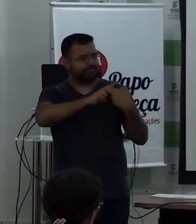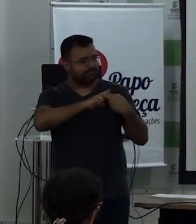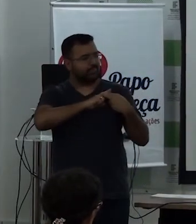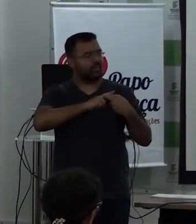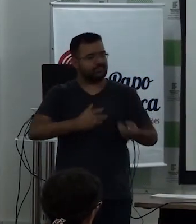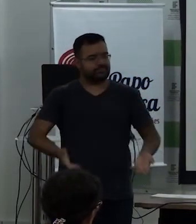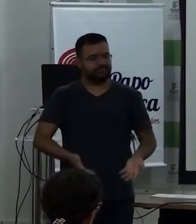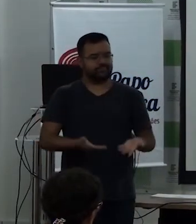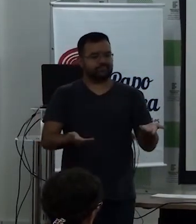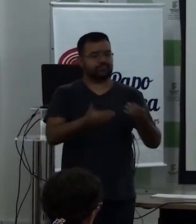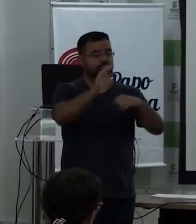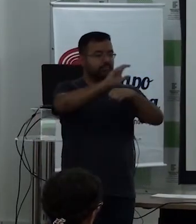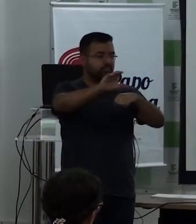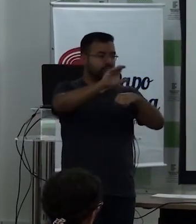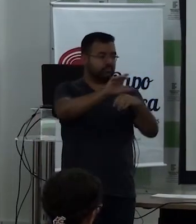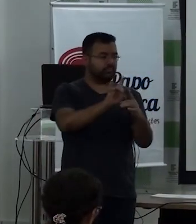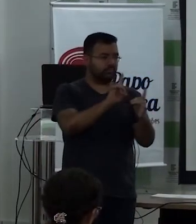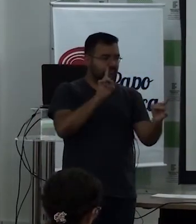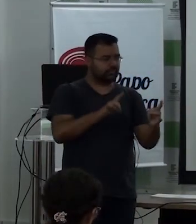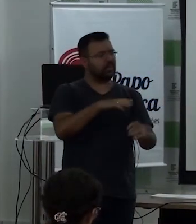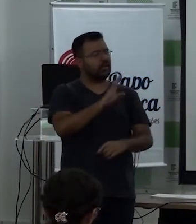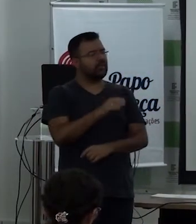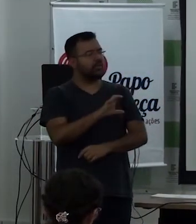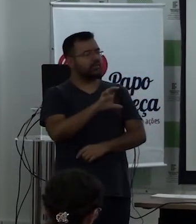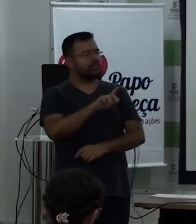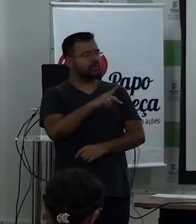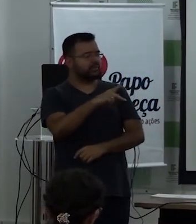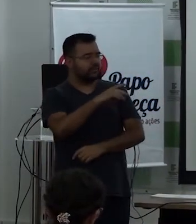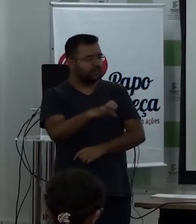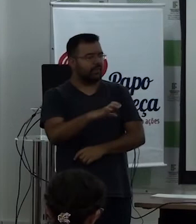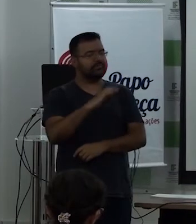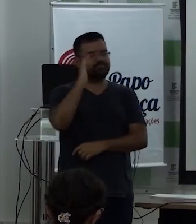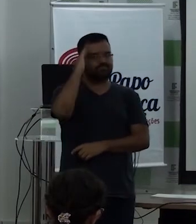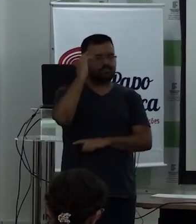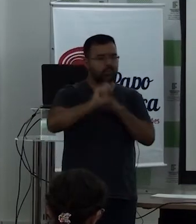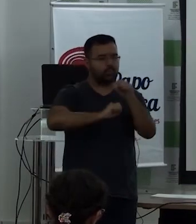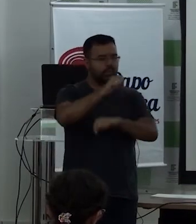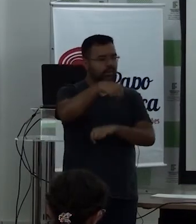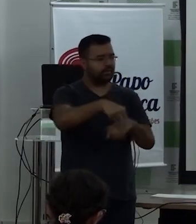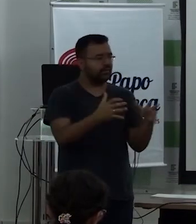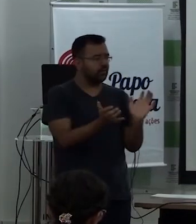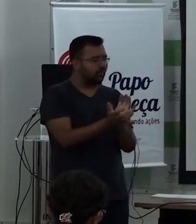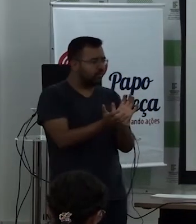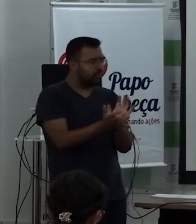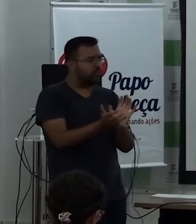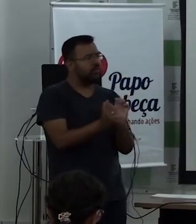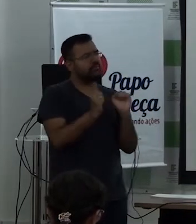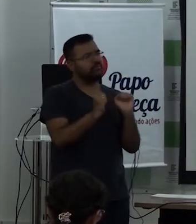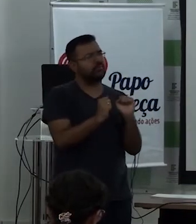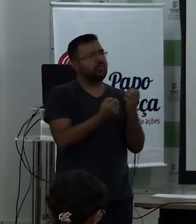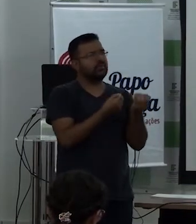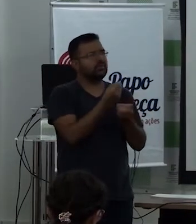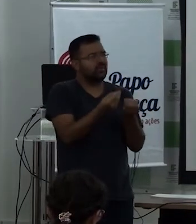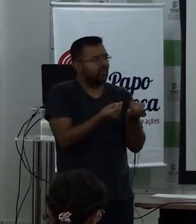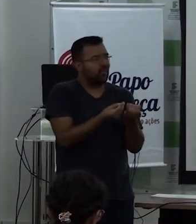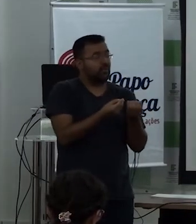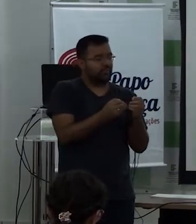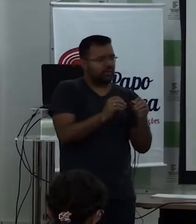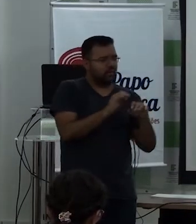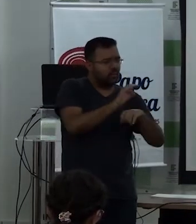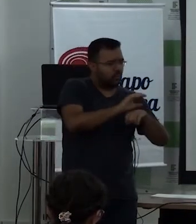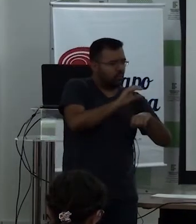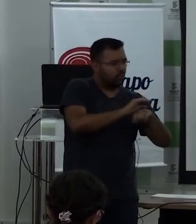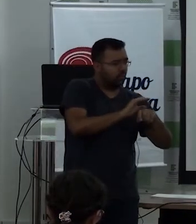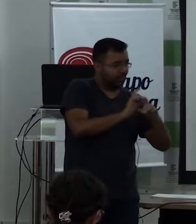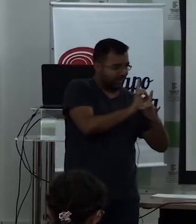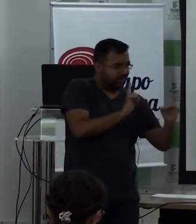distância. Então, a CGPE entendeu que o nosso setor pode também promover cursos à distância